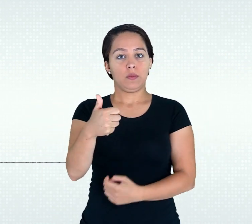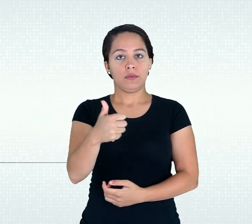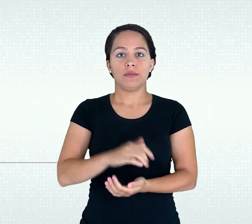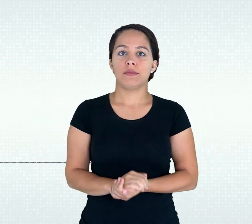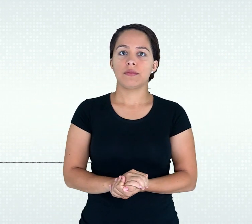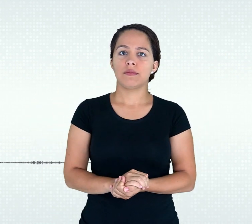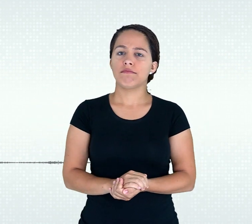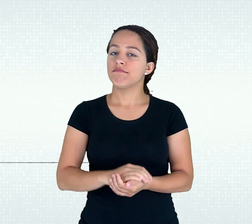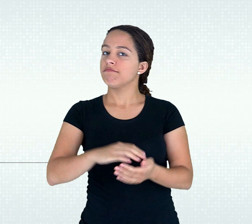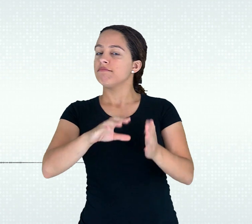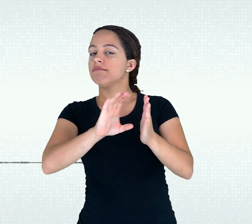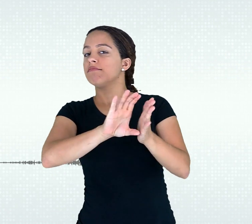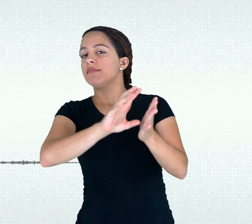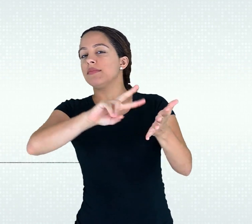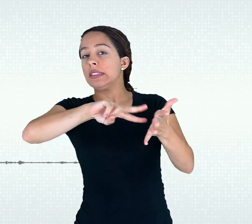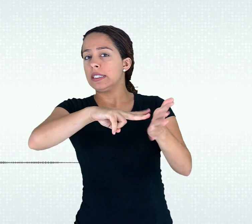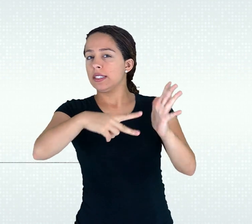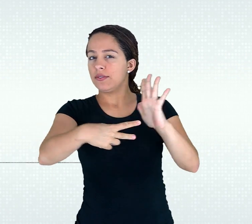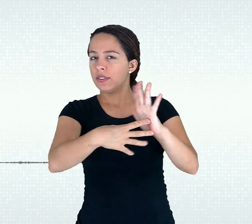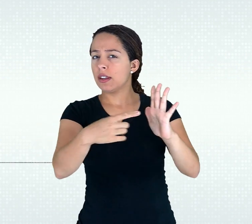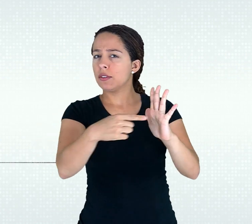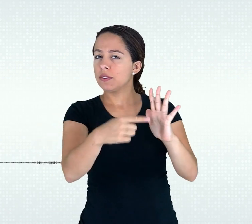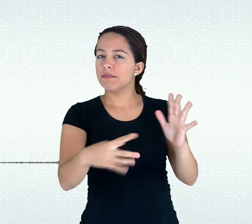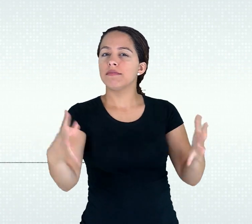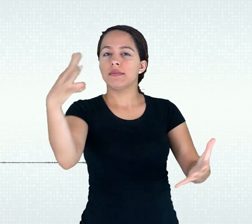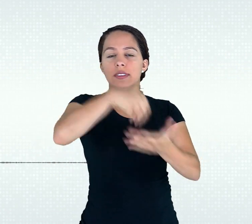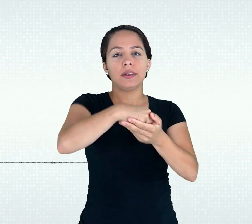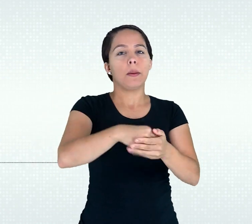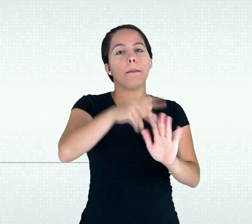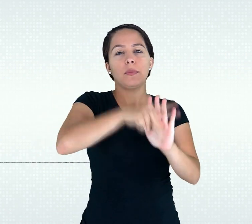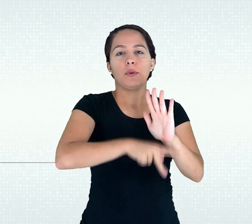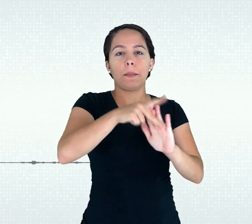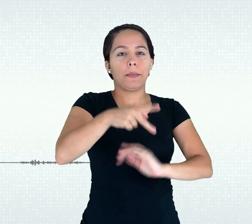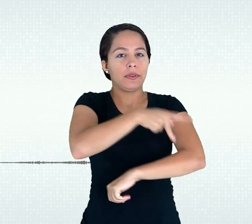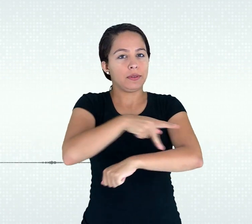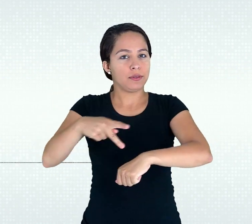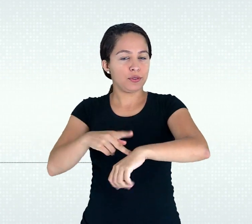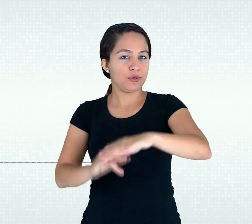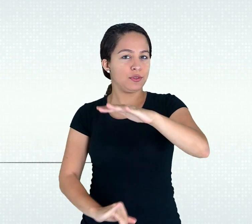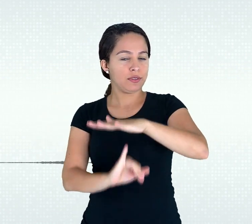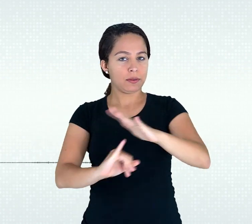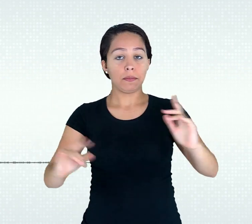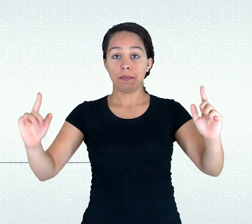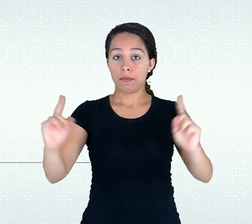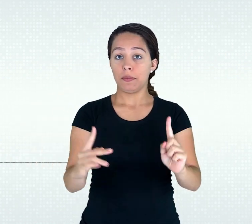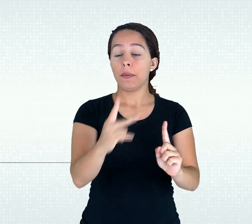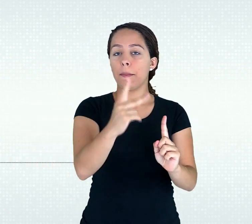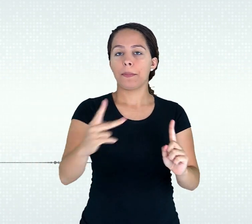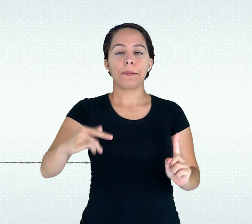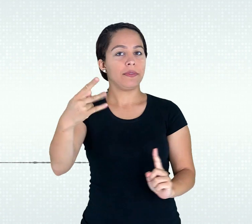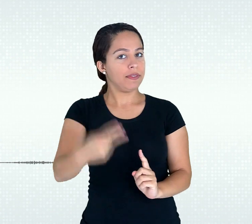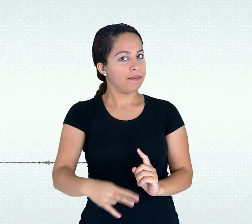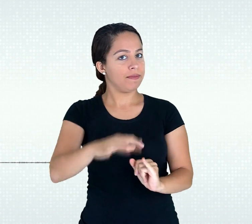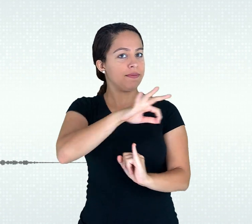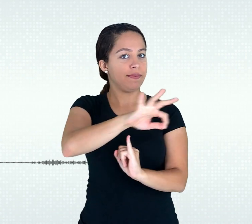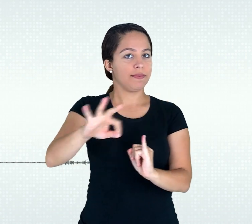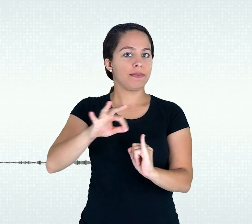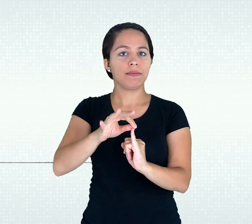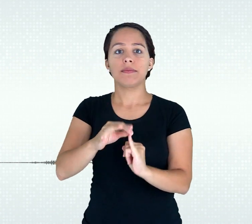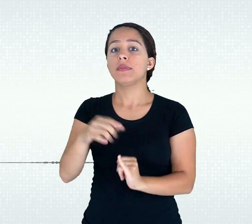concepção baseada no projeto pedagógico institucional pp ii do ifs e